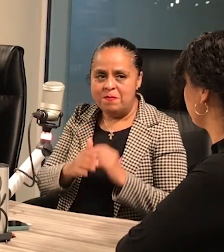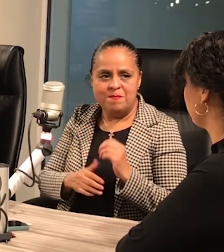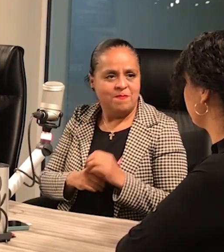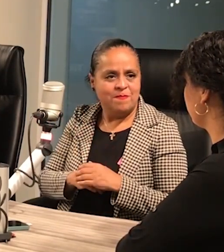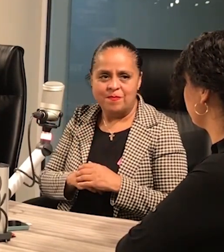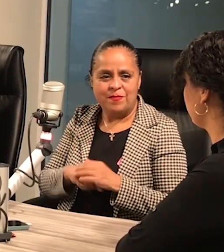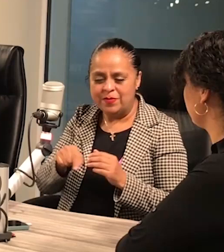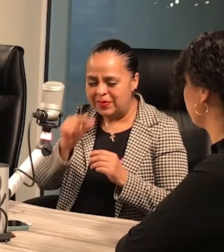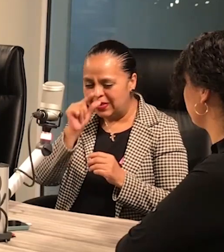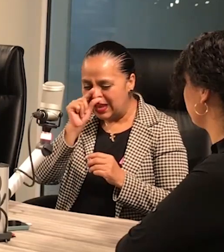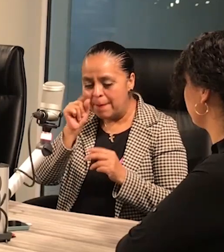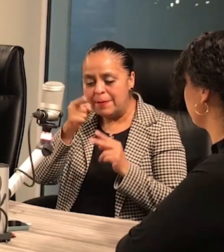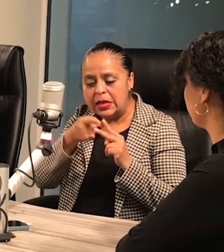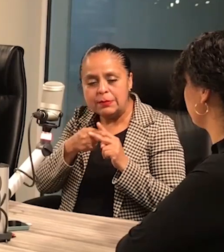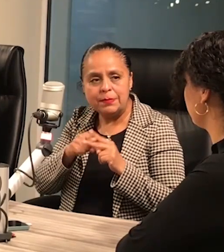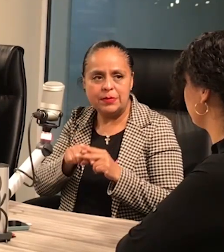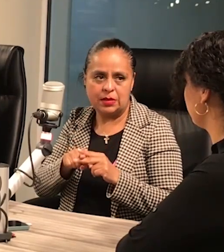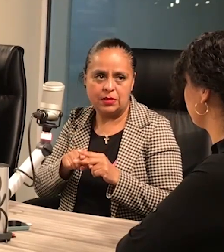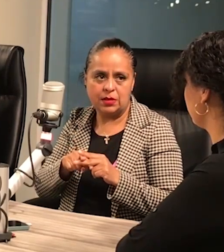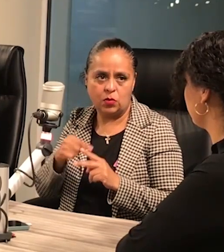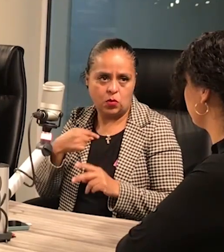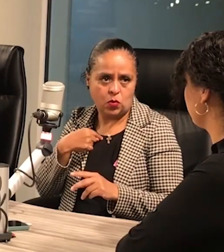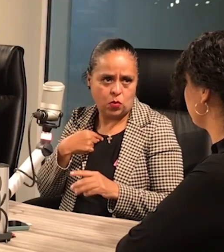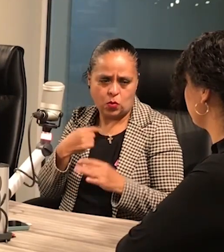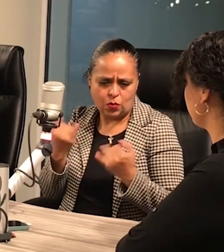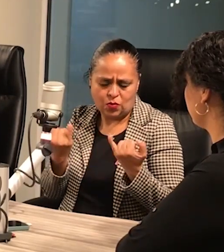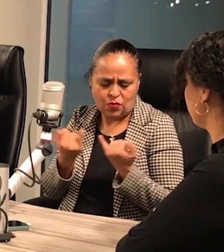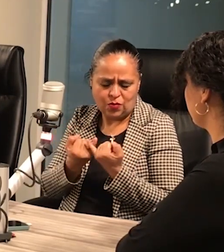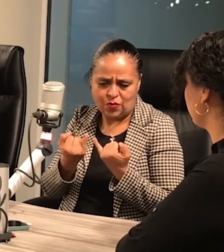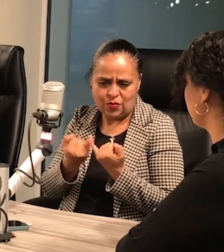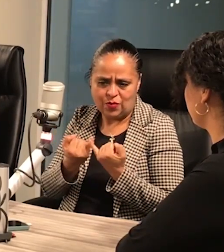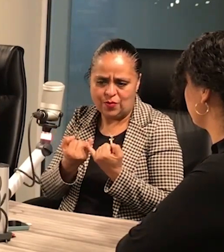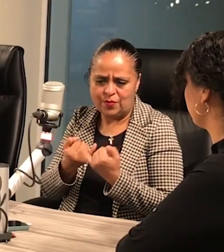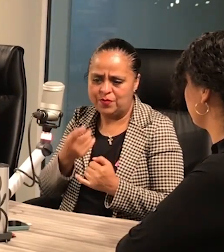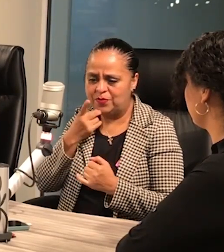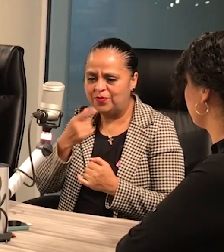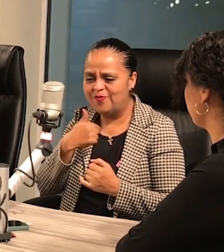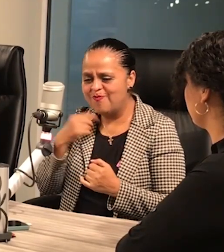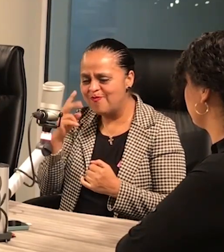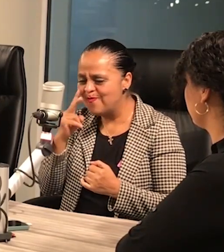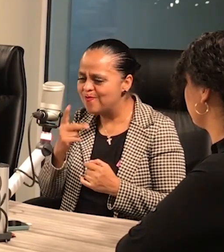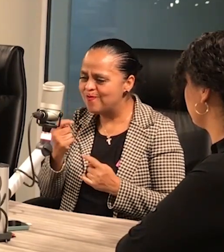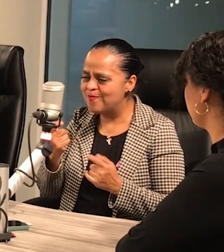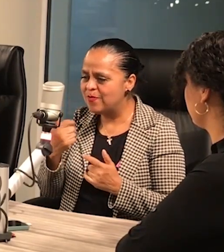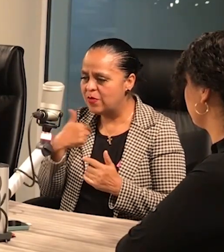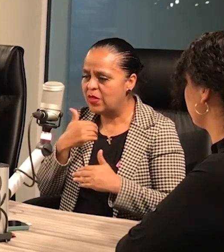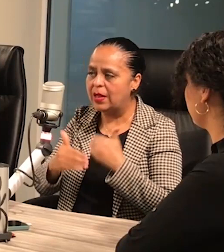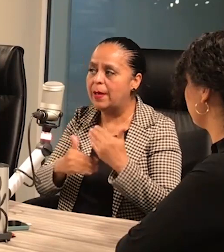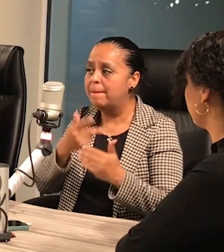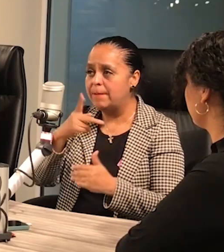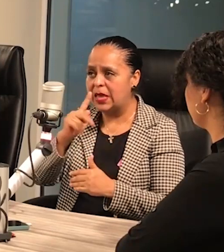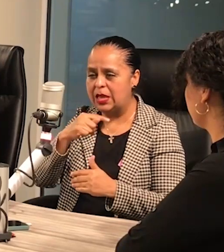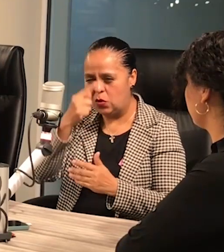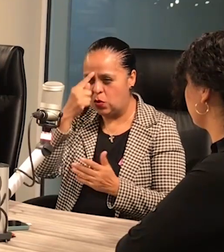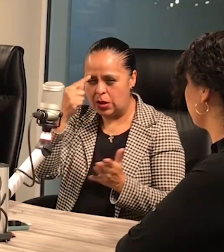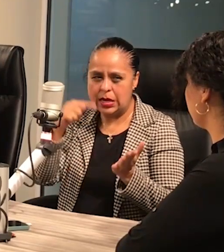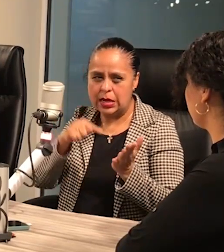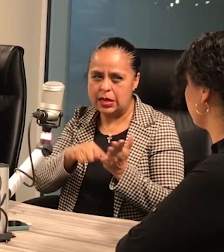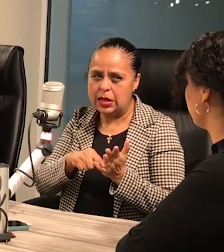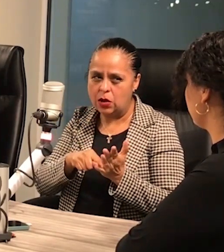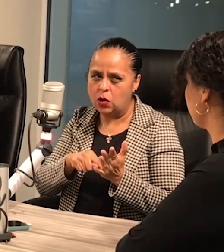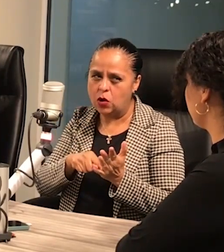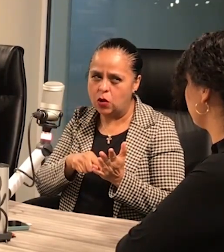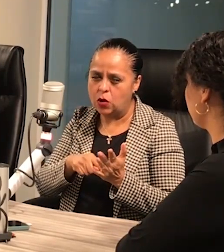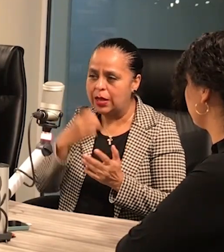apenas comienza, y yo tal vez ya me veo un poco más adelantado, pero creo que eso en